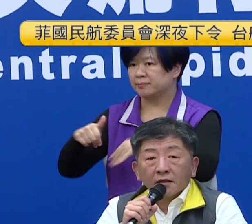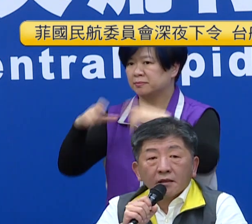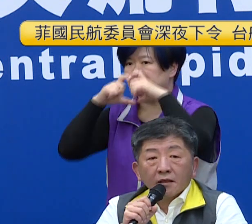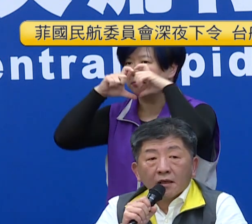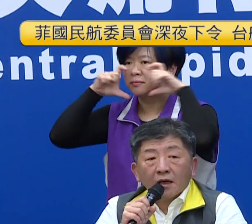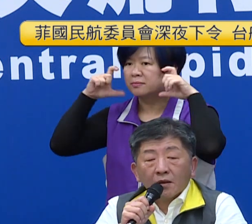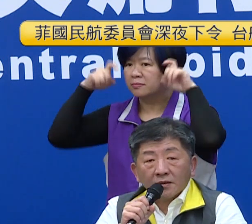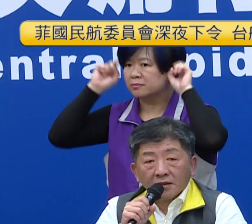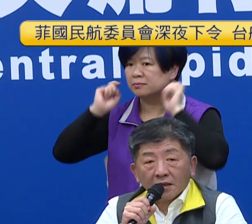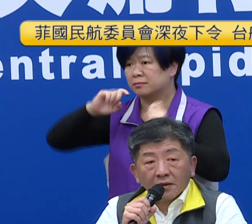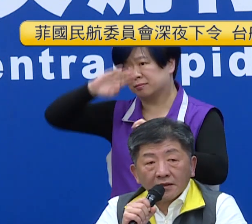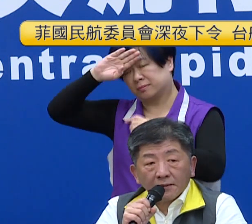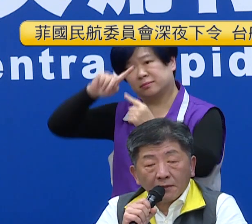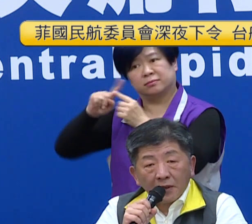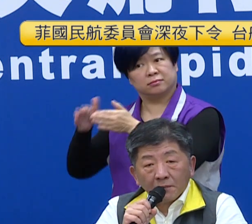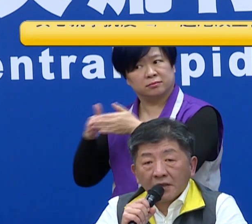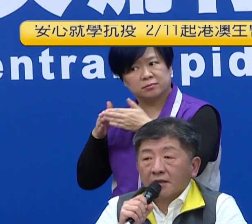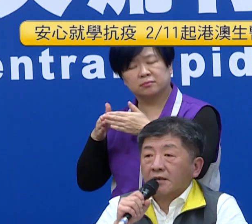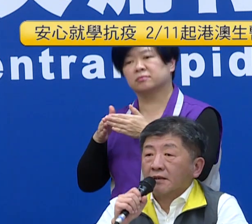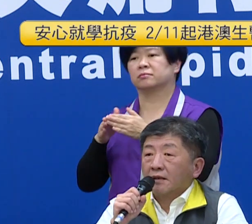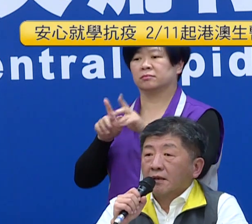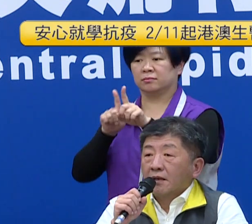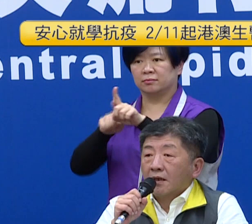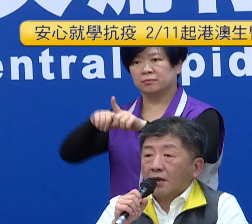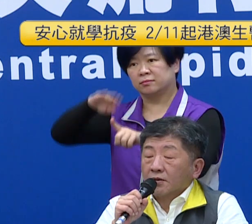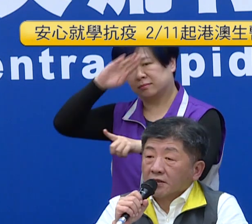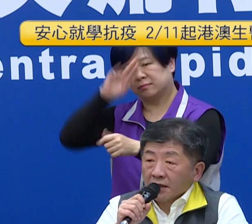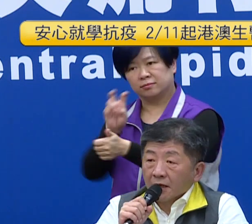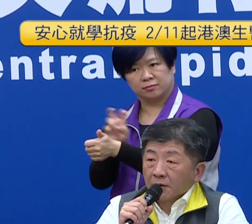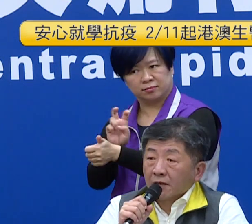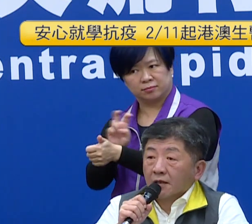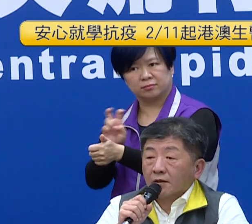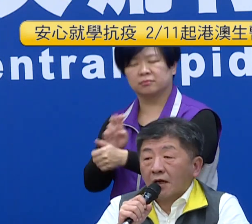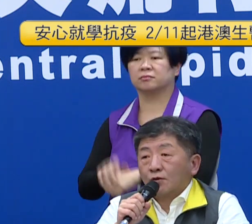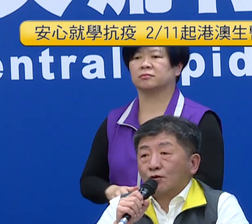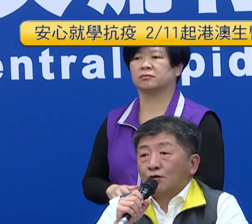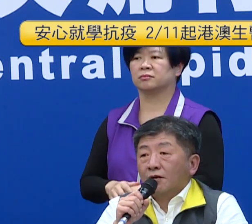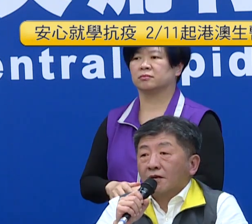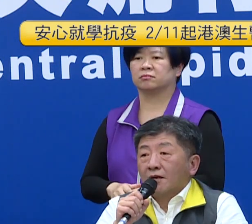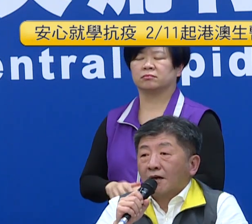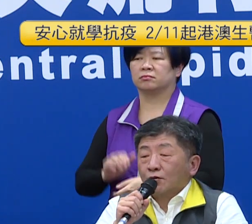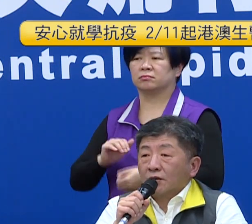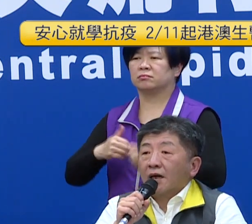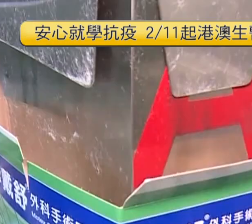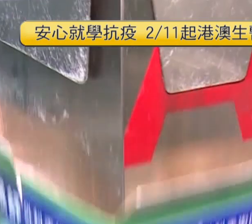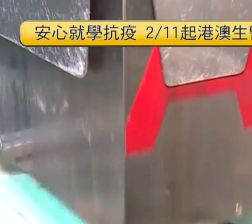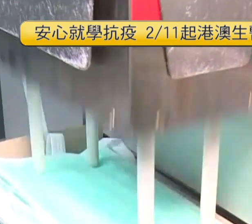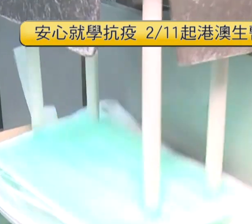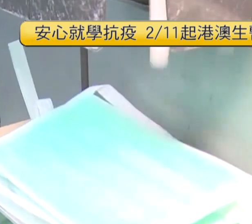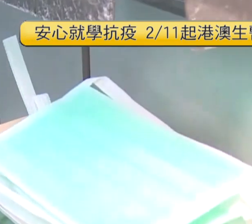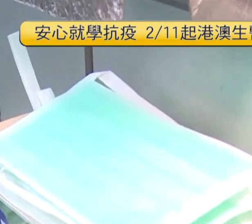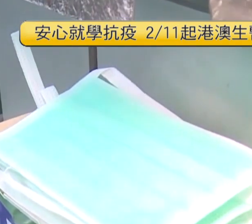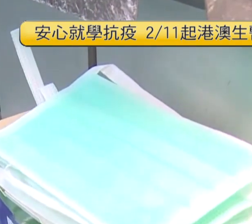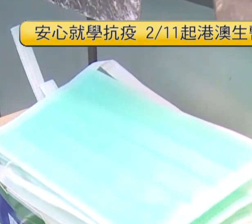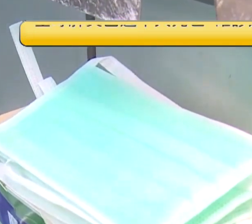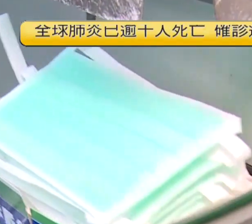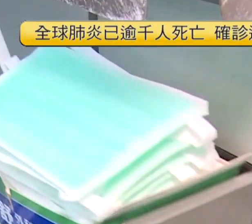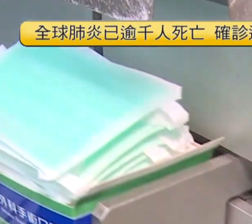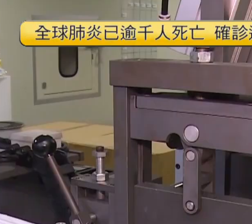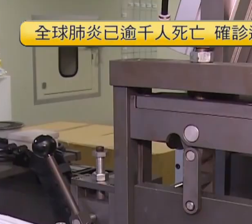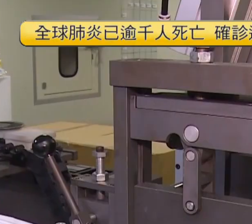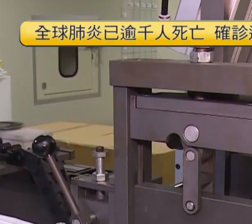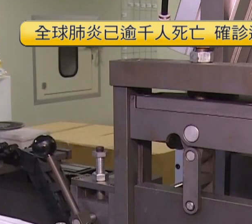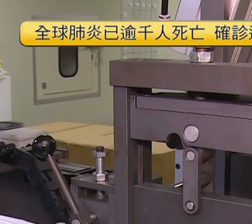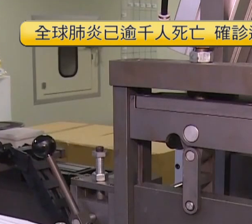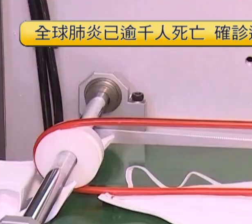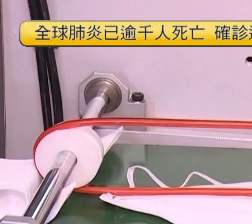病人或者相关的要陪病的人就尽量不要到药局。 毕竟就算国内口罩产能提升，